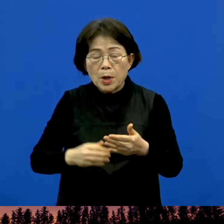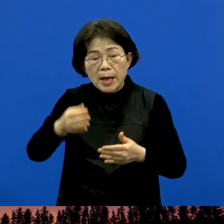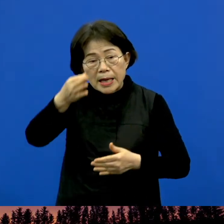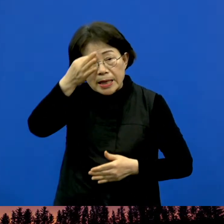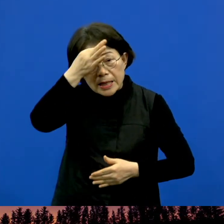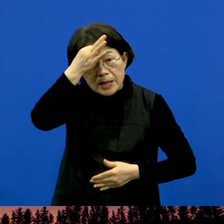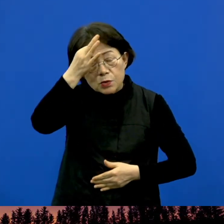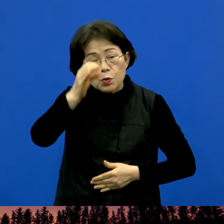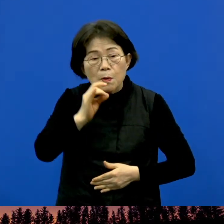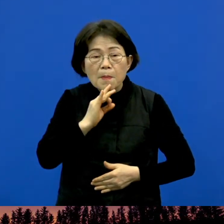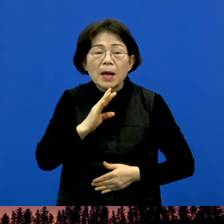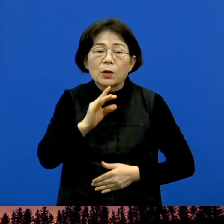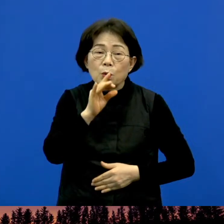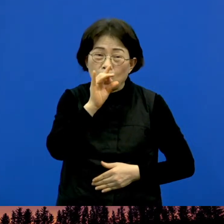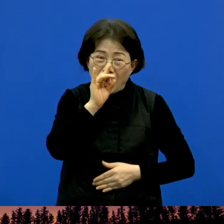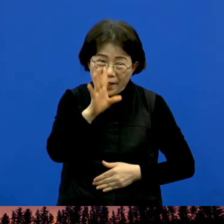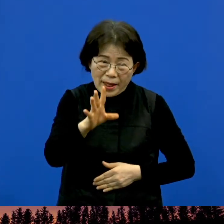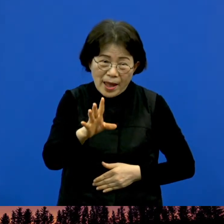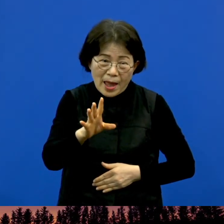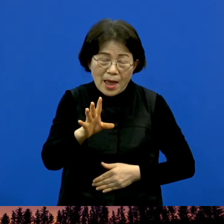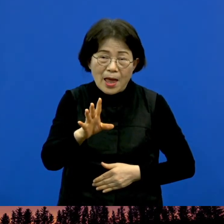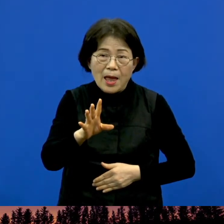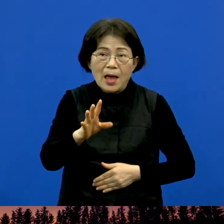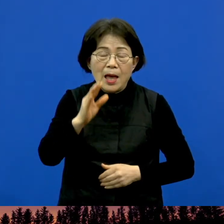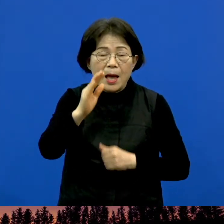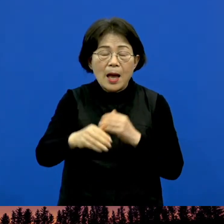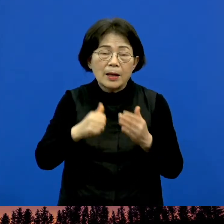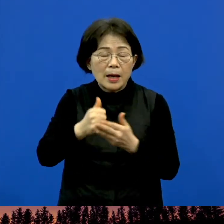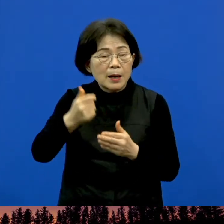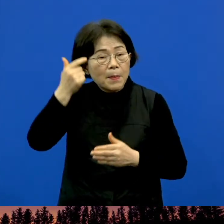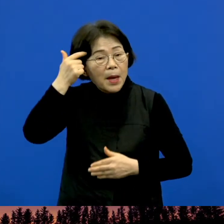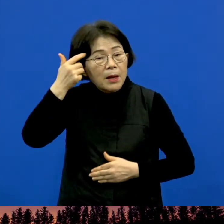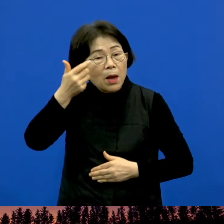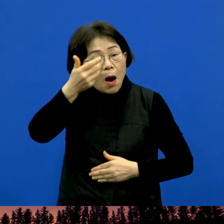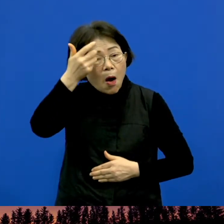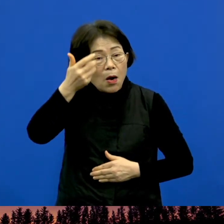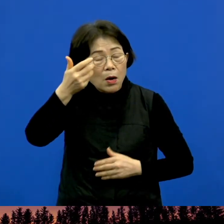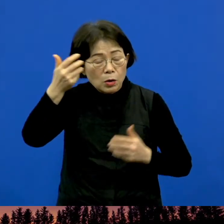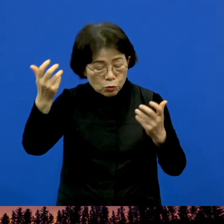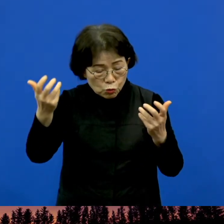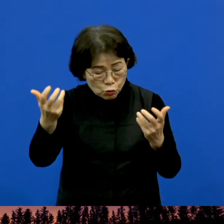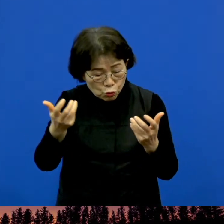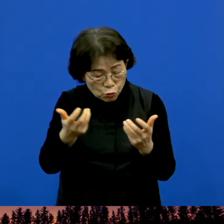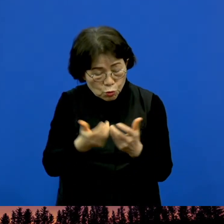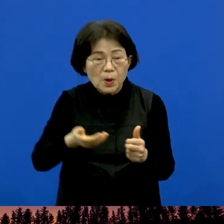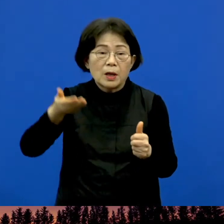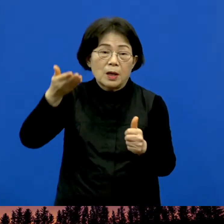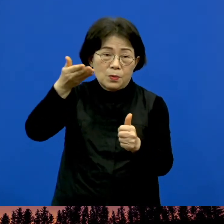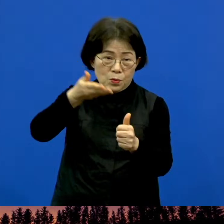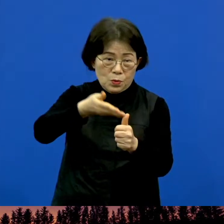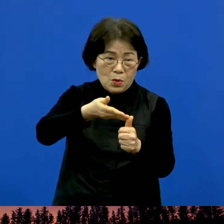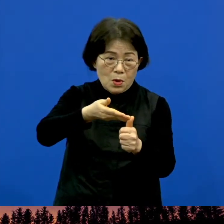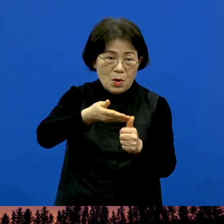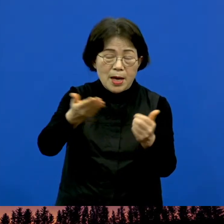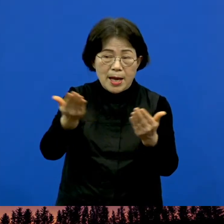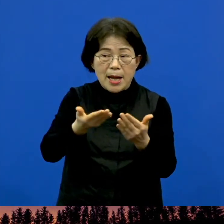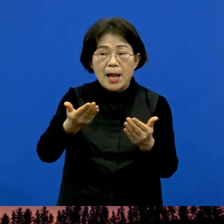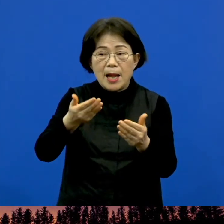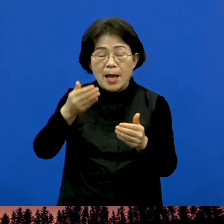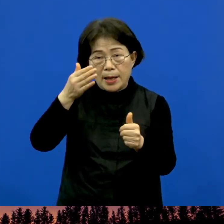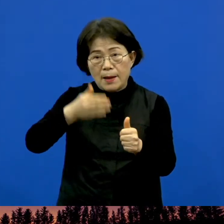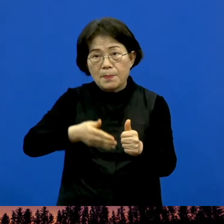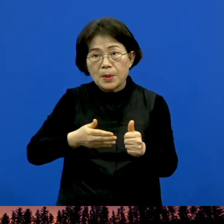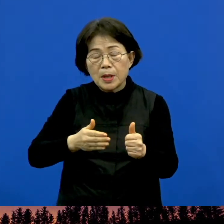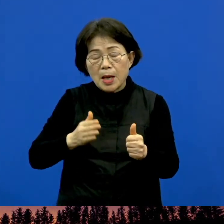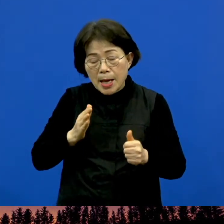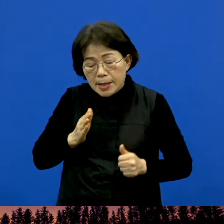기술만 가지고도 안 되는 거예요. 여기 보면 하나님의 영을 그에게 충만하게 하여. 그래서 기술자